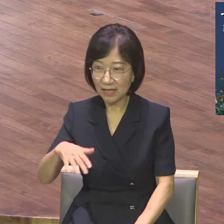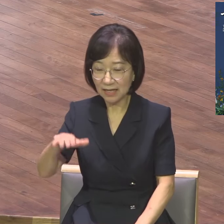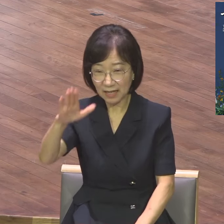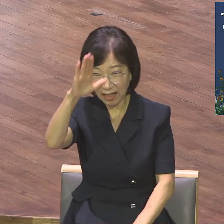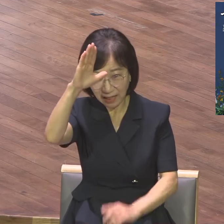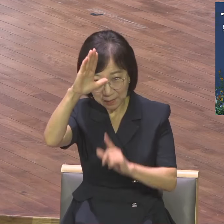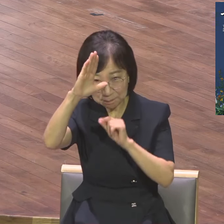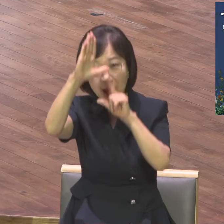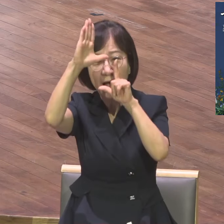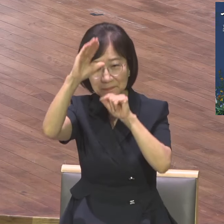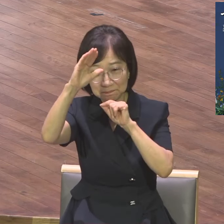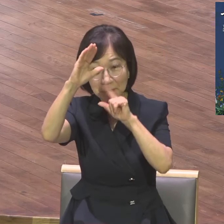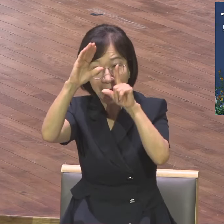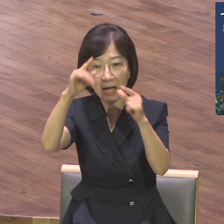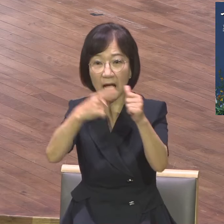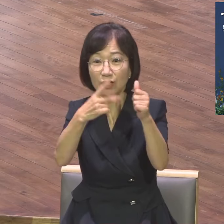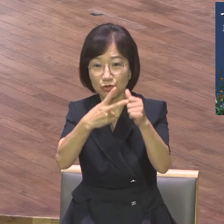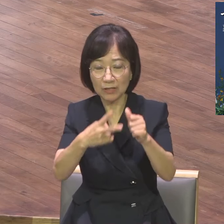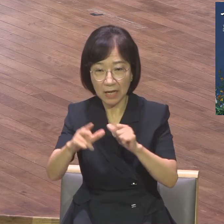했냐.